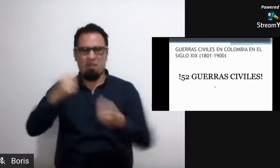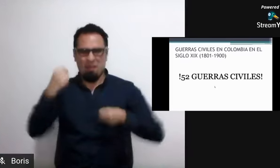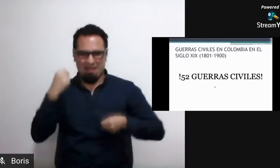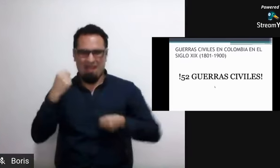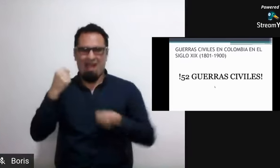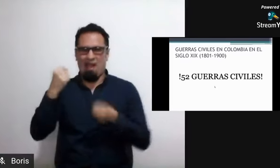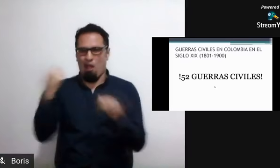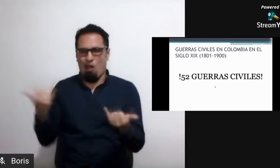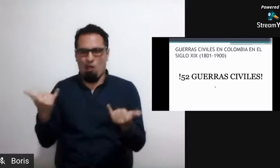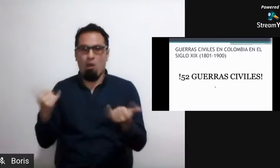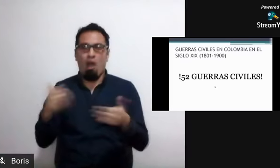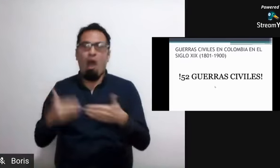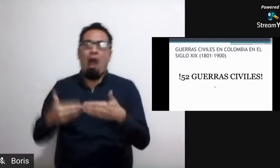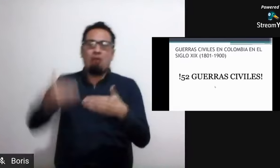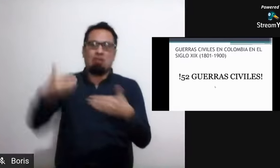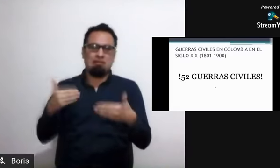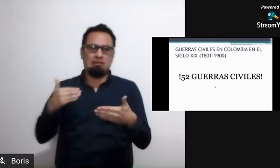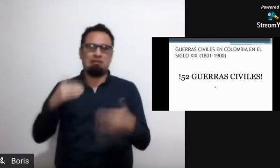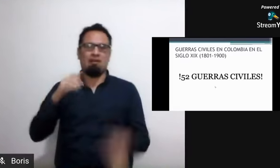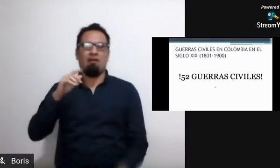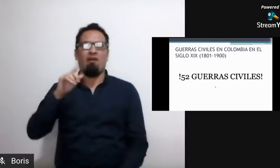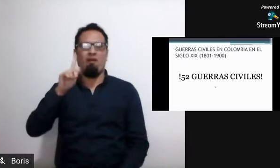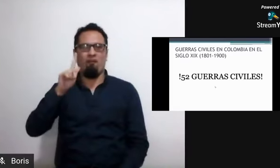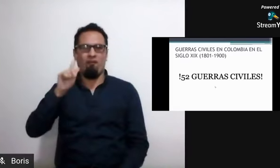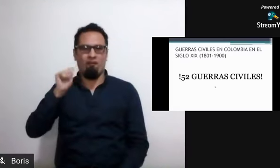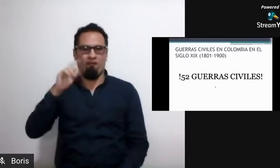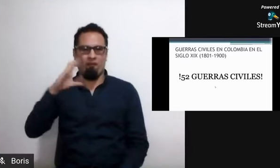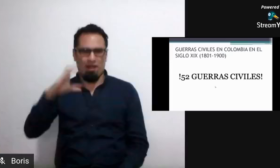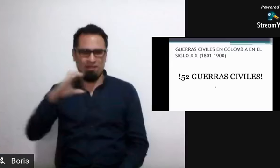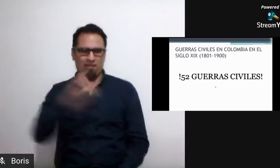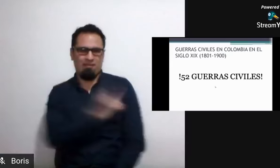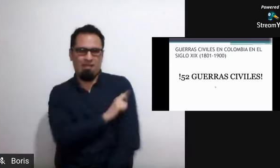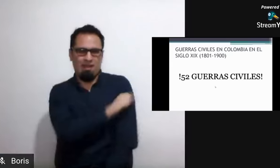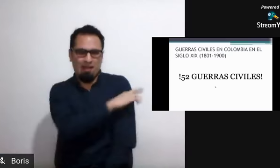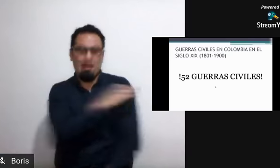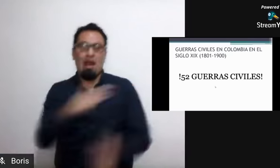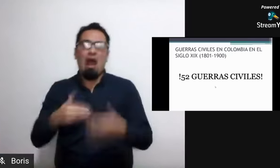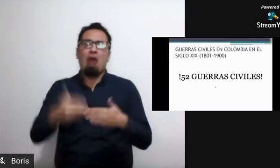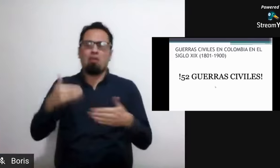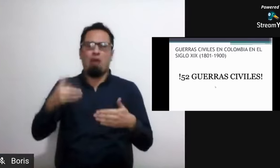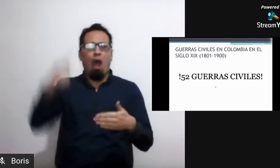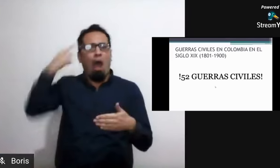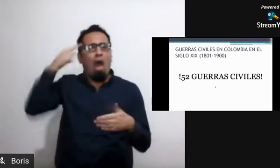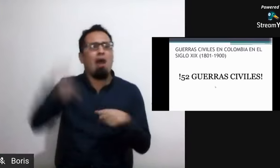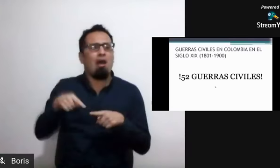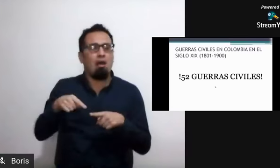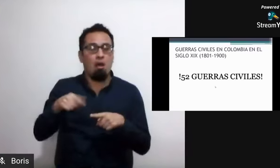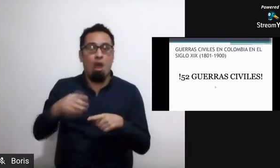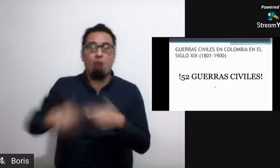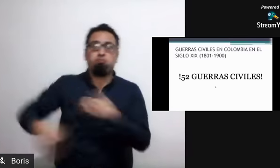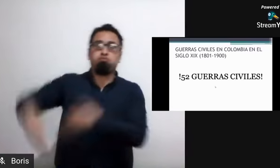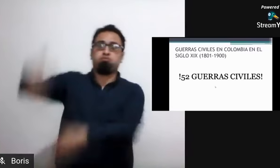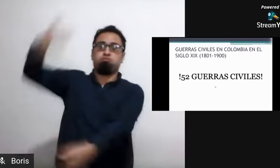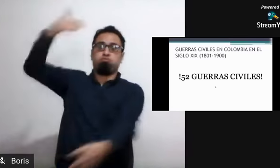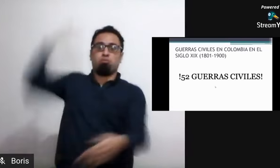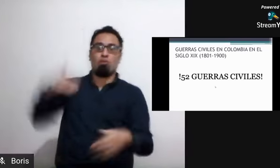eso también lo vemos ahora como consecuencia las acciones de movilización de la FARC,